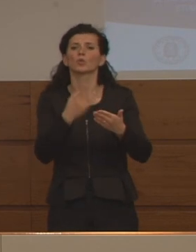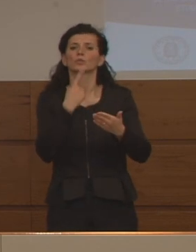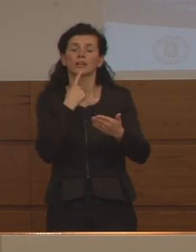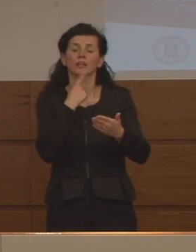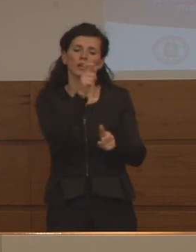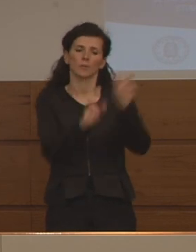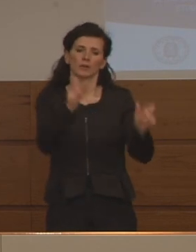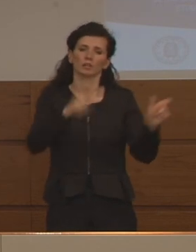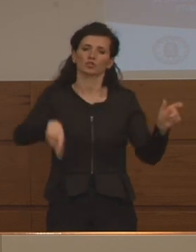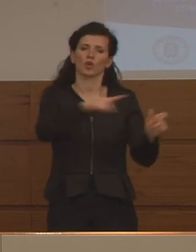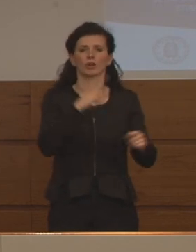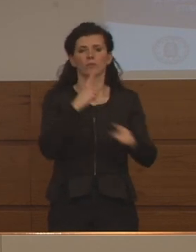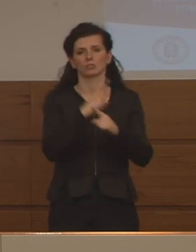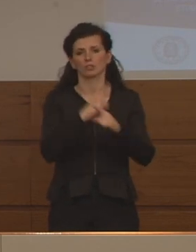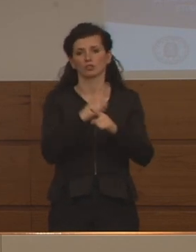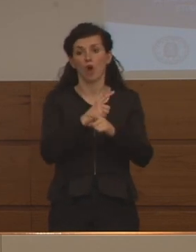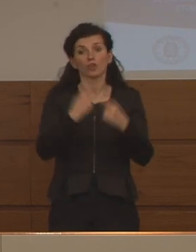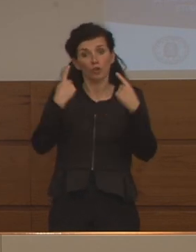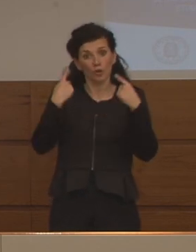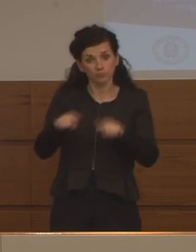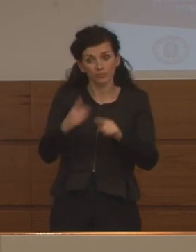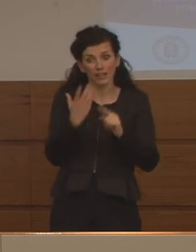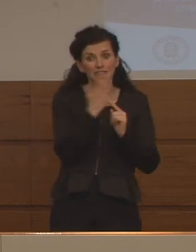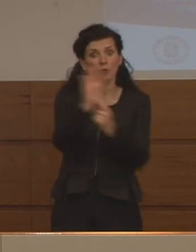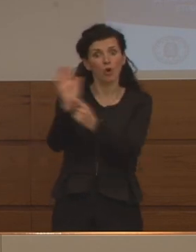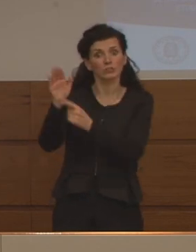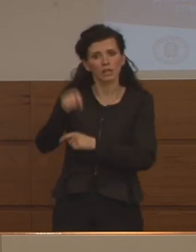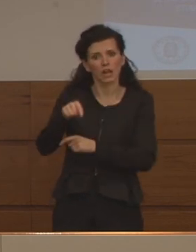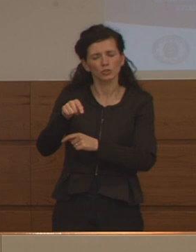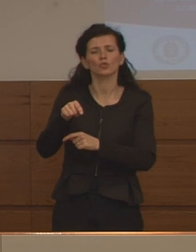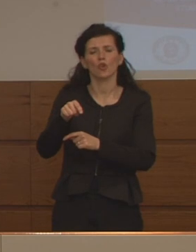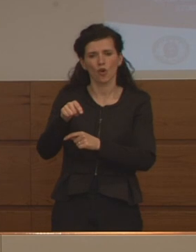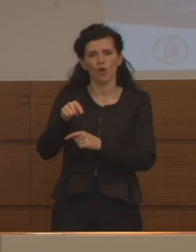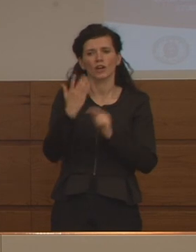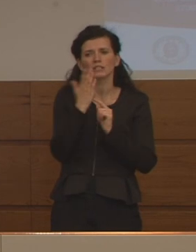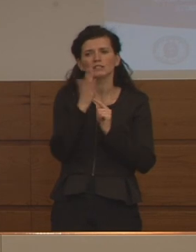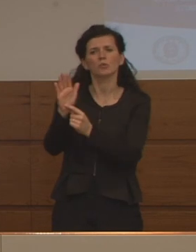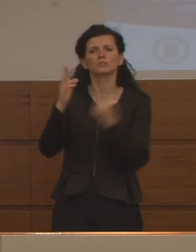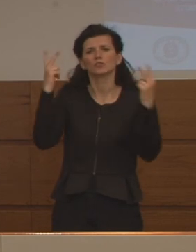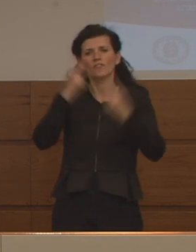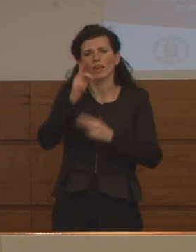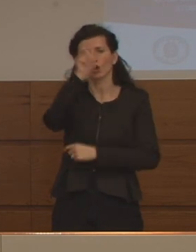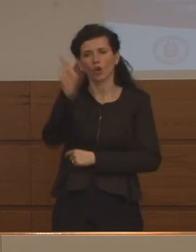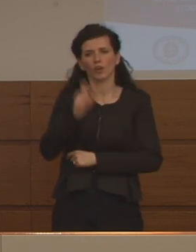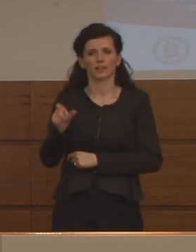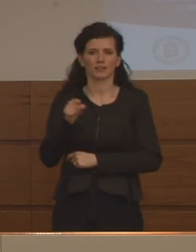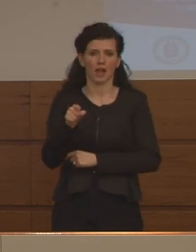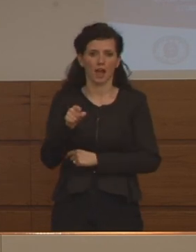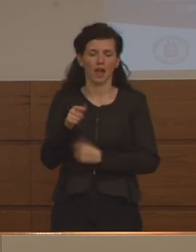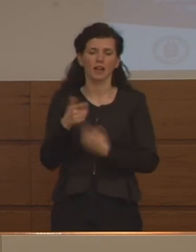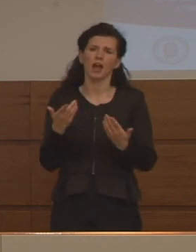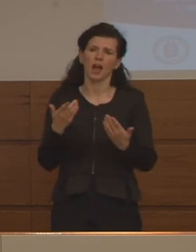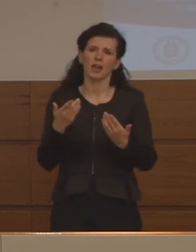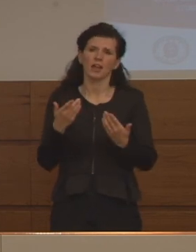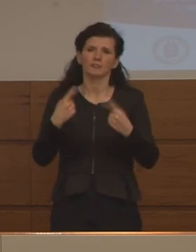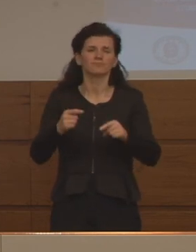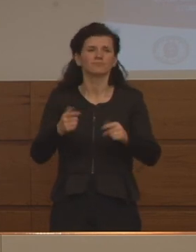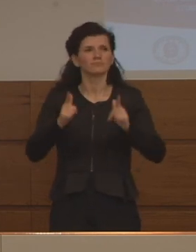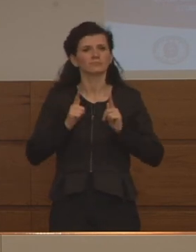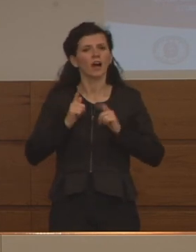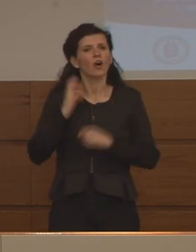bisogno questa è la parte migliore di questo paese questo è quanto credo ci debba tutti